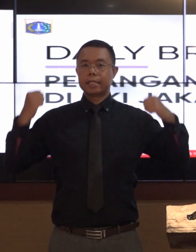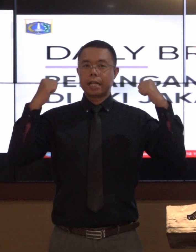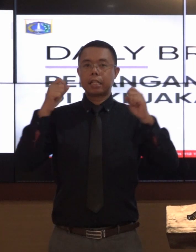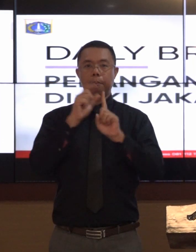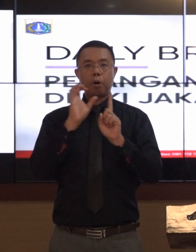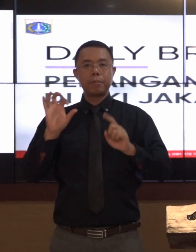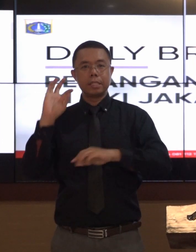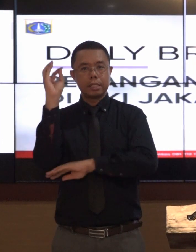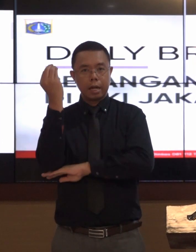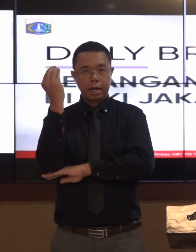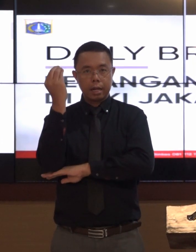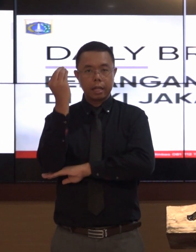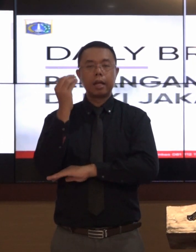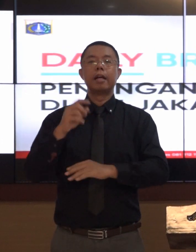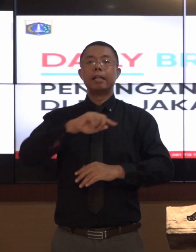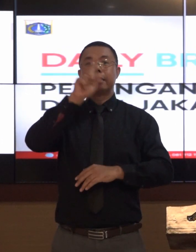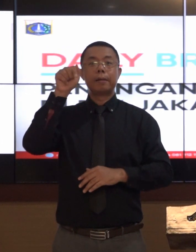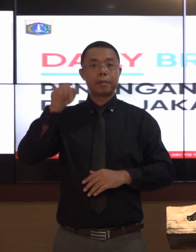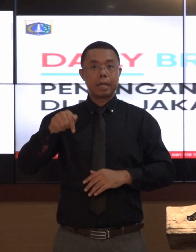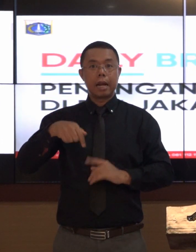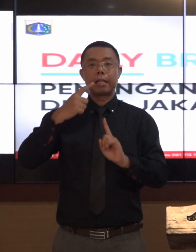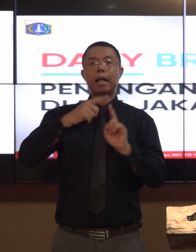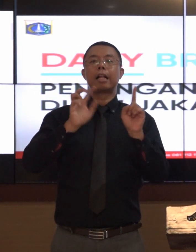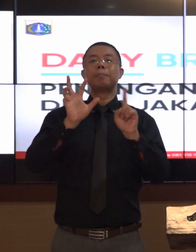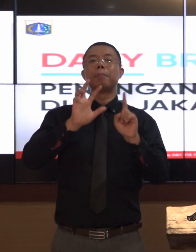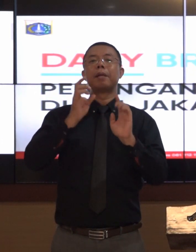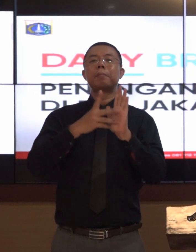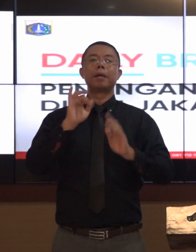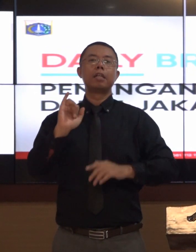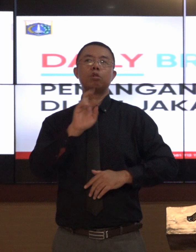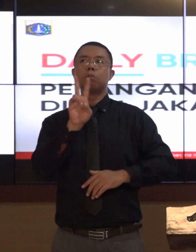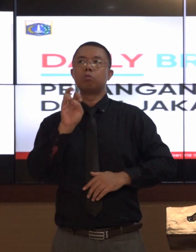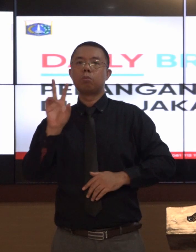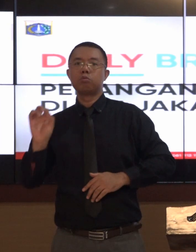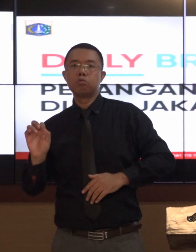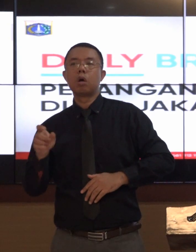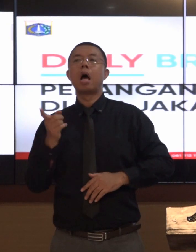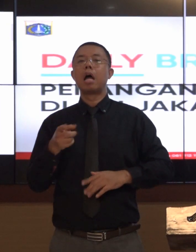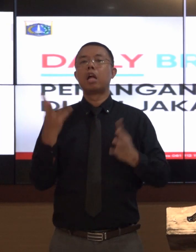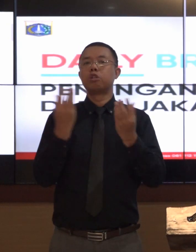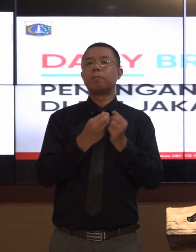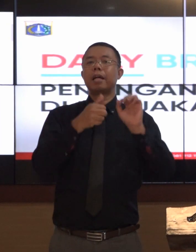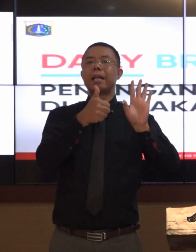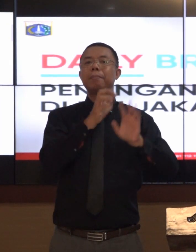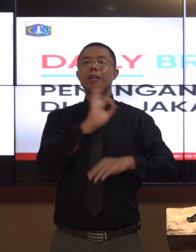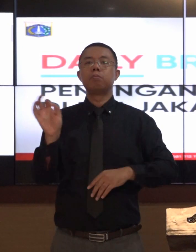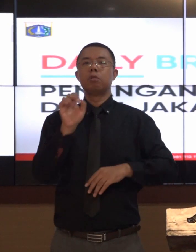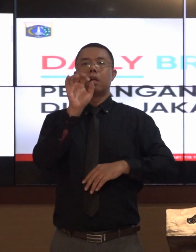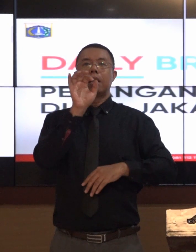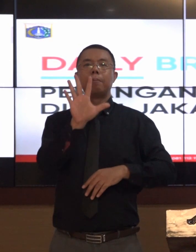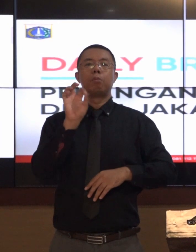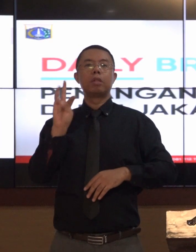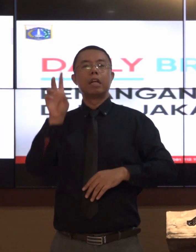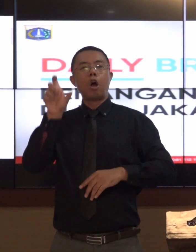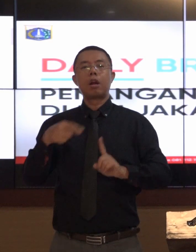Provinsi DKI Jakarta sampai dengan tanggal 19 Mei 2021 dapat total 6053